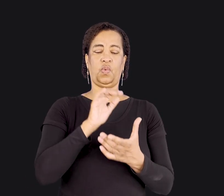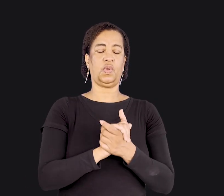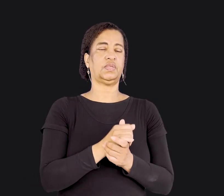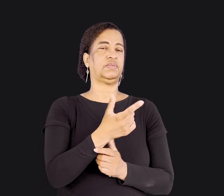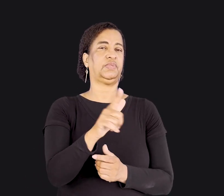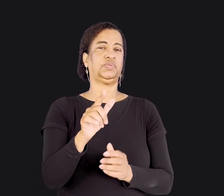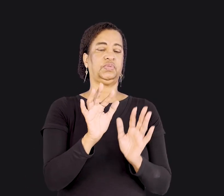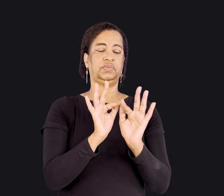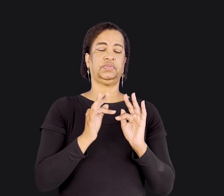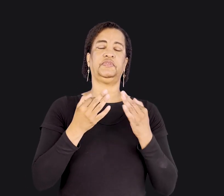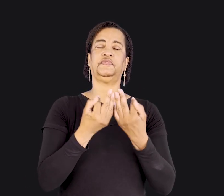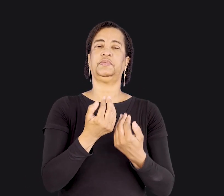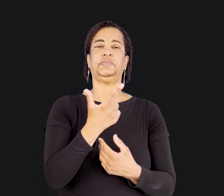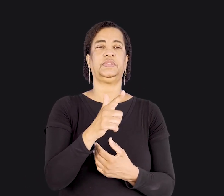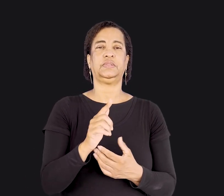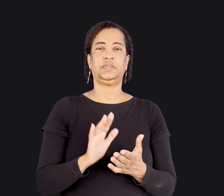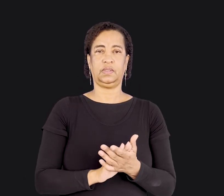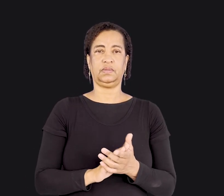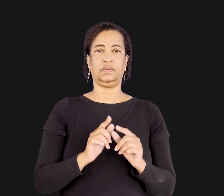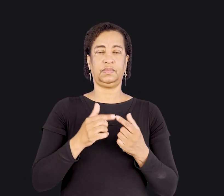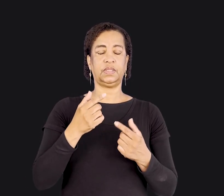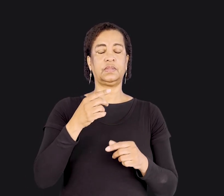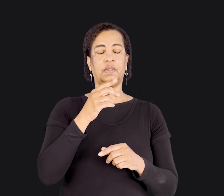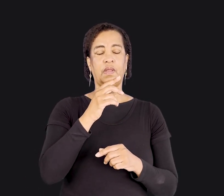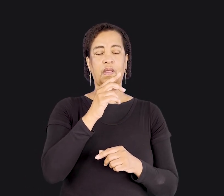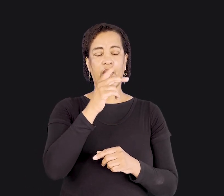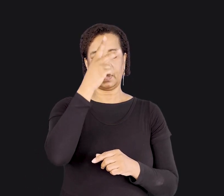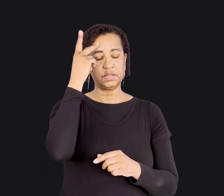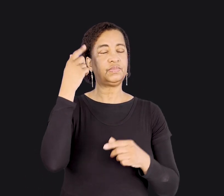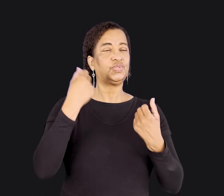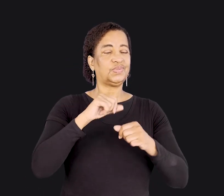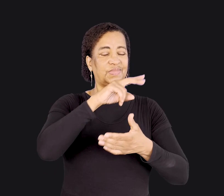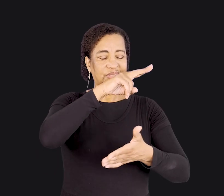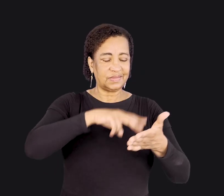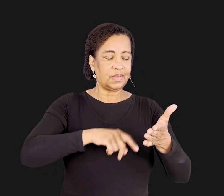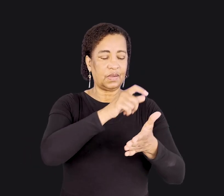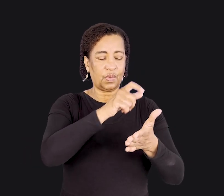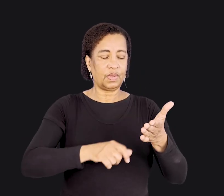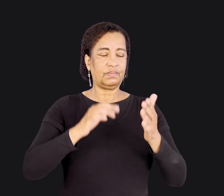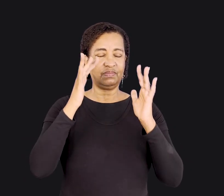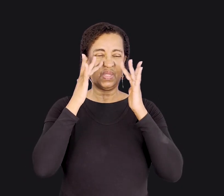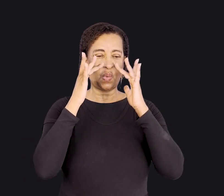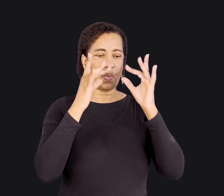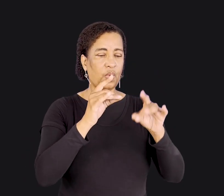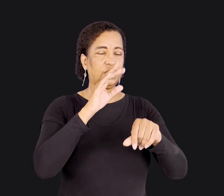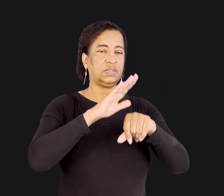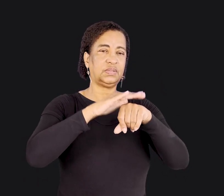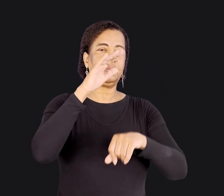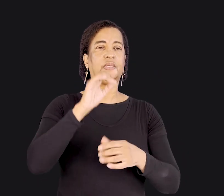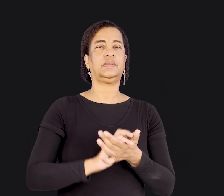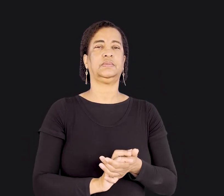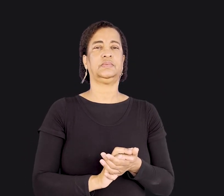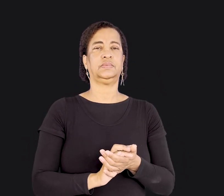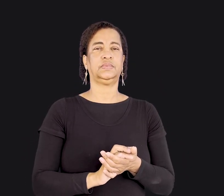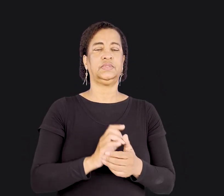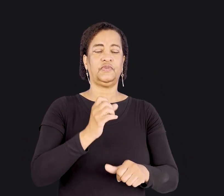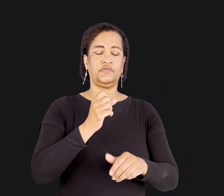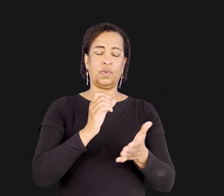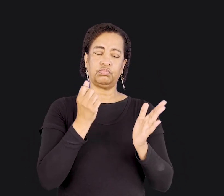casamento nem à família. Essas pessoas precisam ler esse capítulo com mais atenção, hein? Vamos começar destacando o versículo-chave do capítulo,